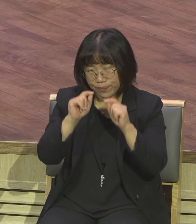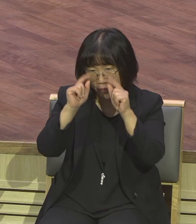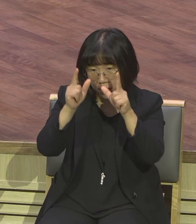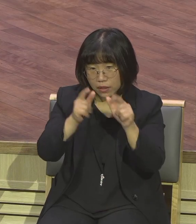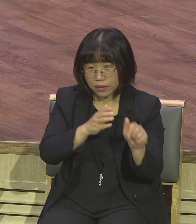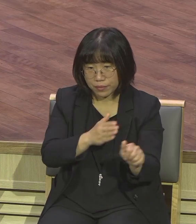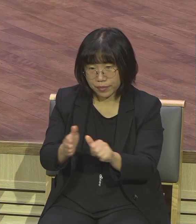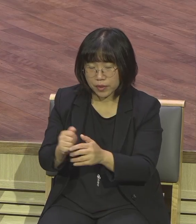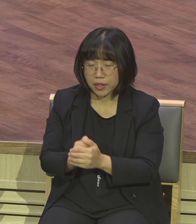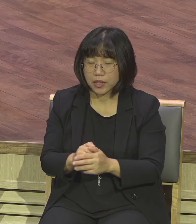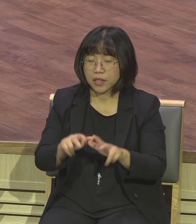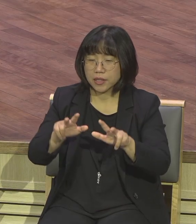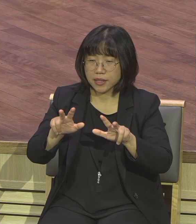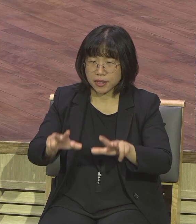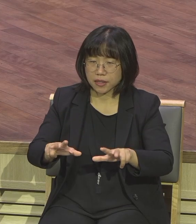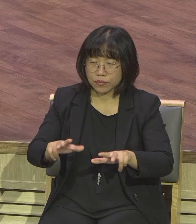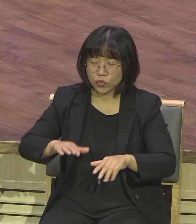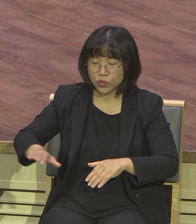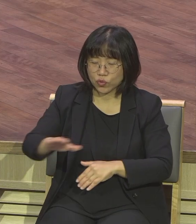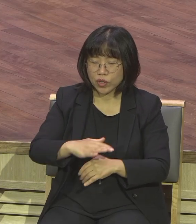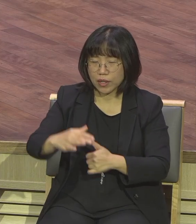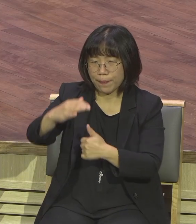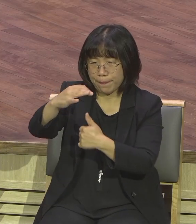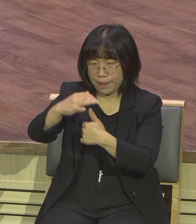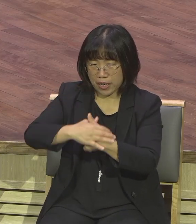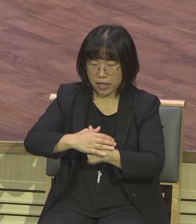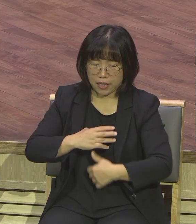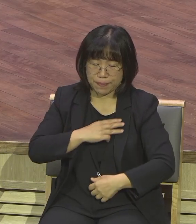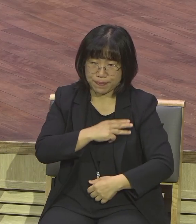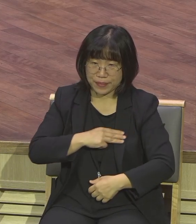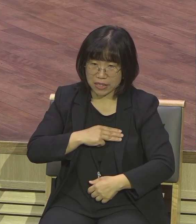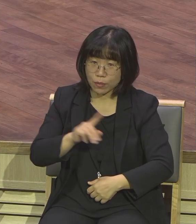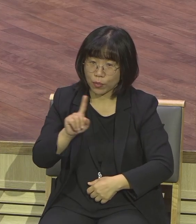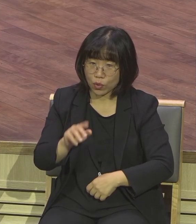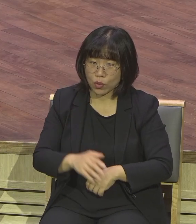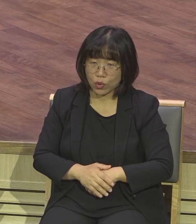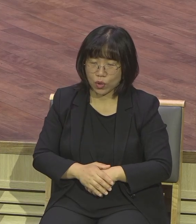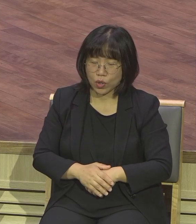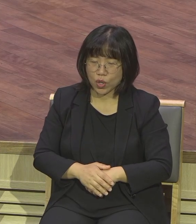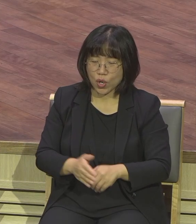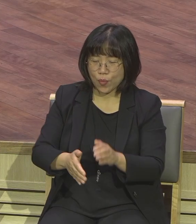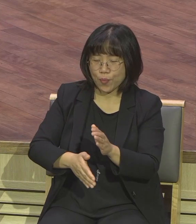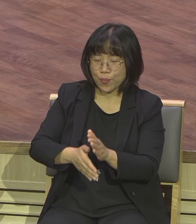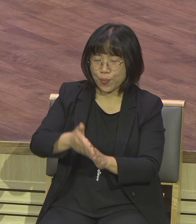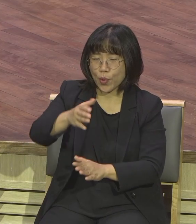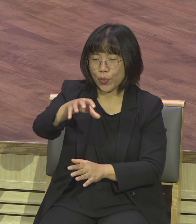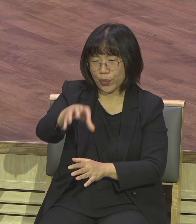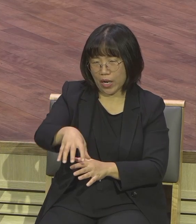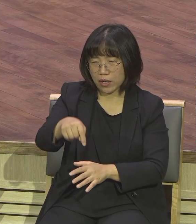우리 시대에 주어진 마지막 미션이 뭐예요? 본당한다. 본당.